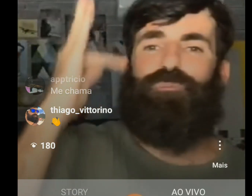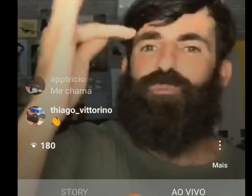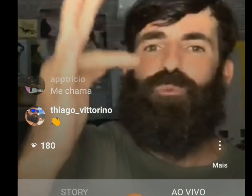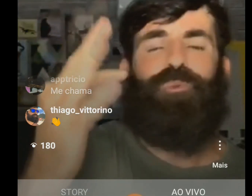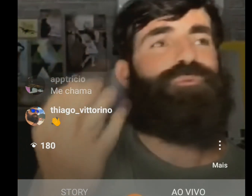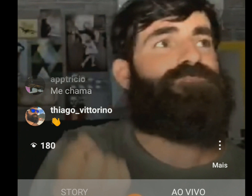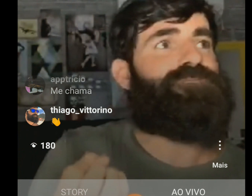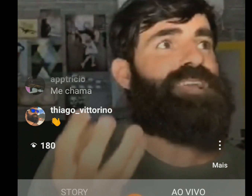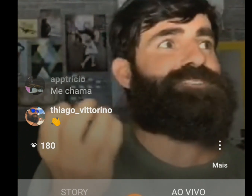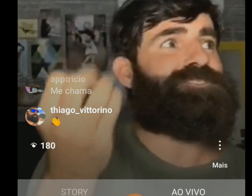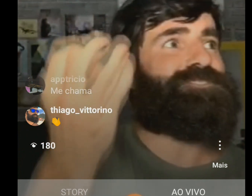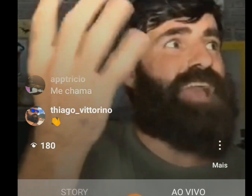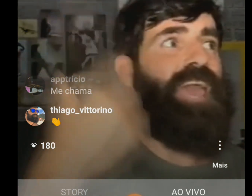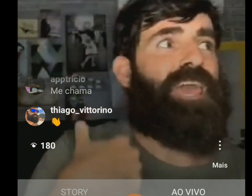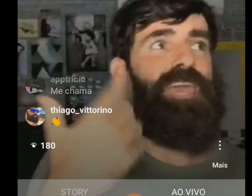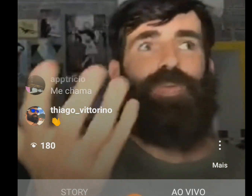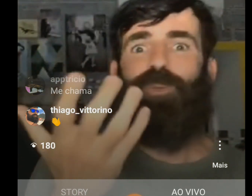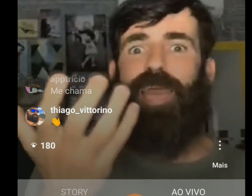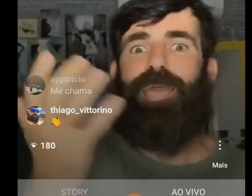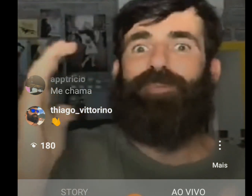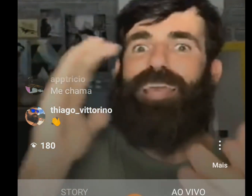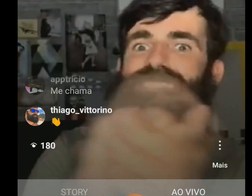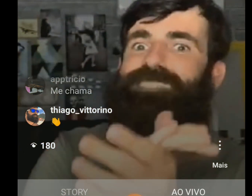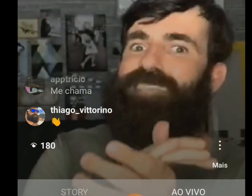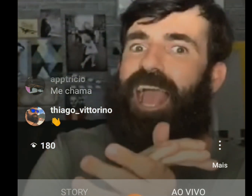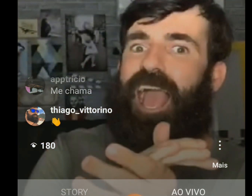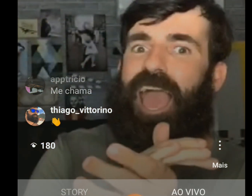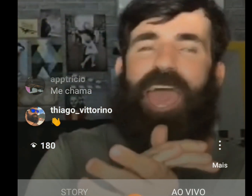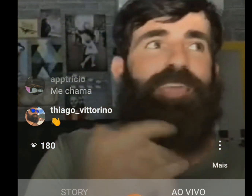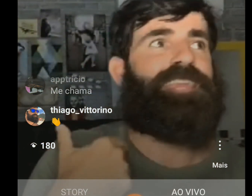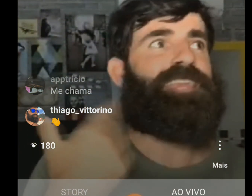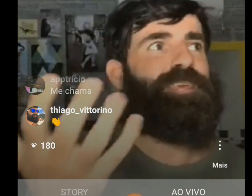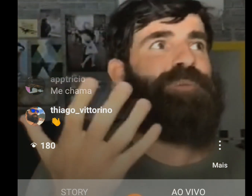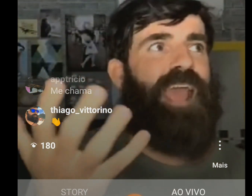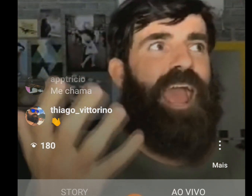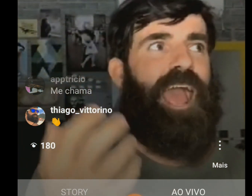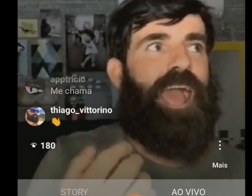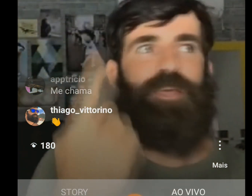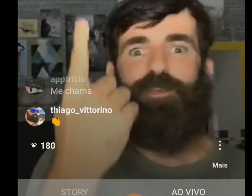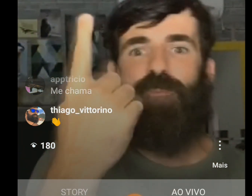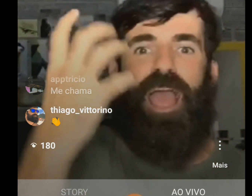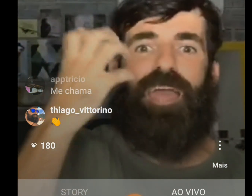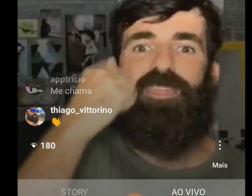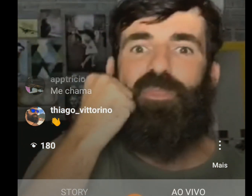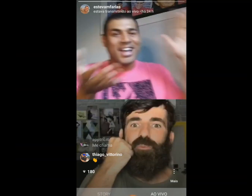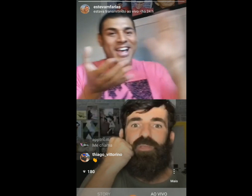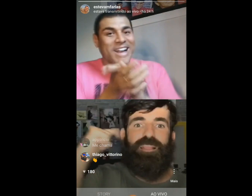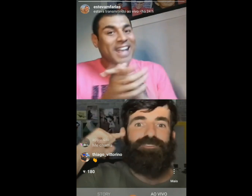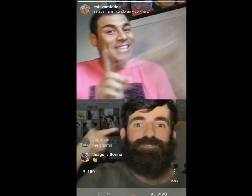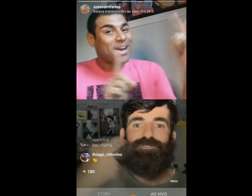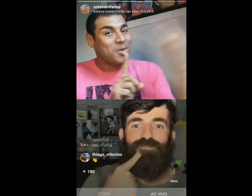No futuro eu quero viajar. No futuro eu quero casar. Casar com o